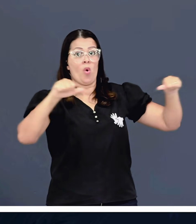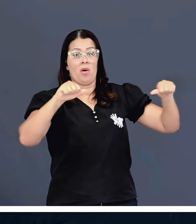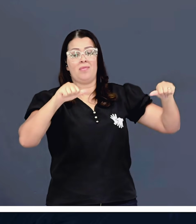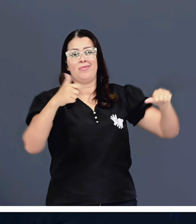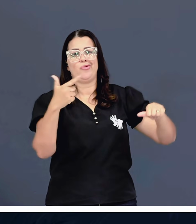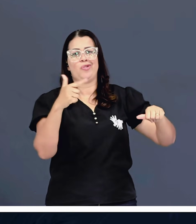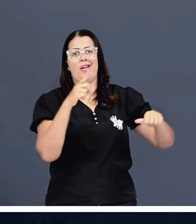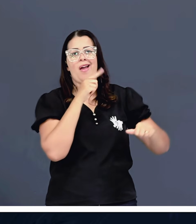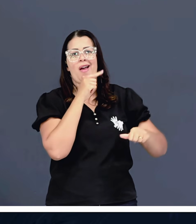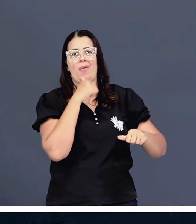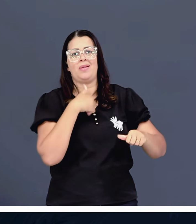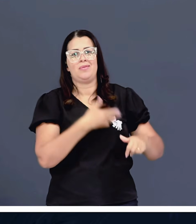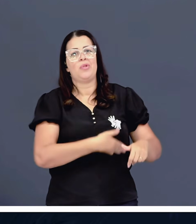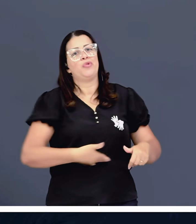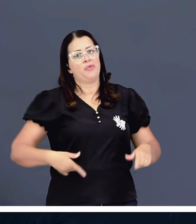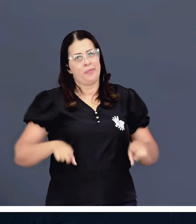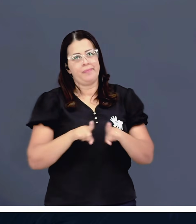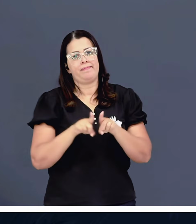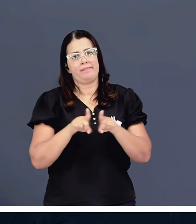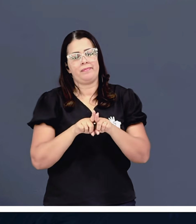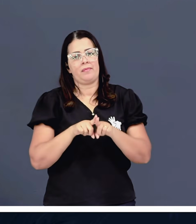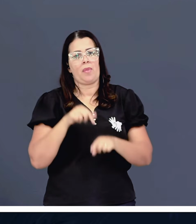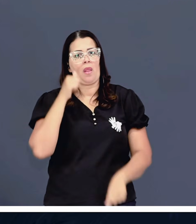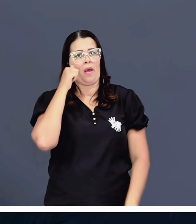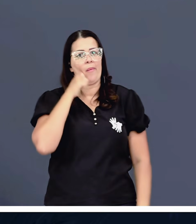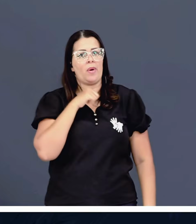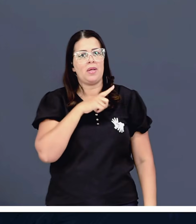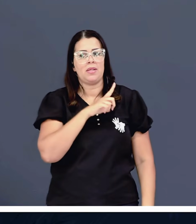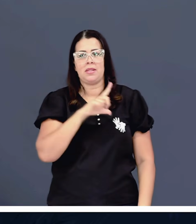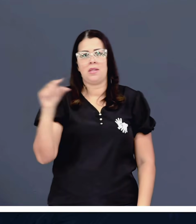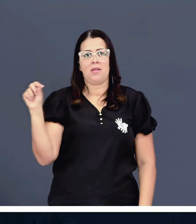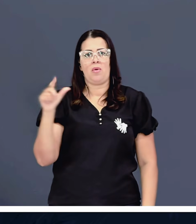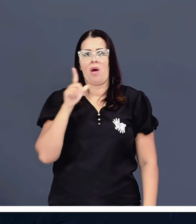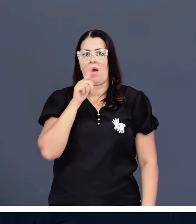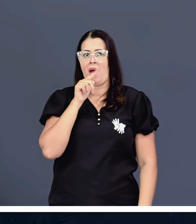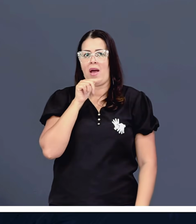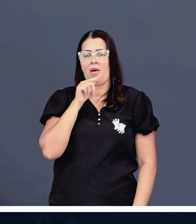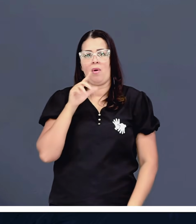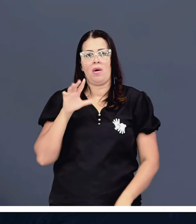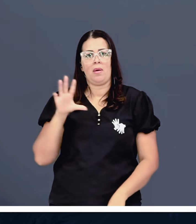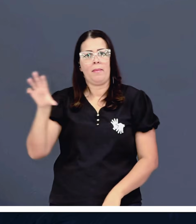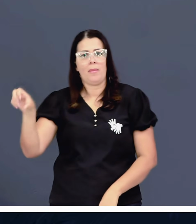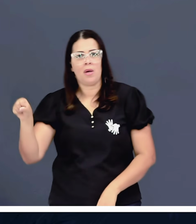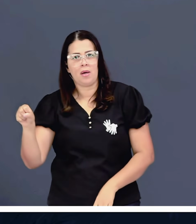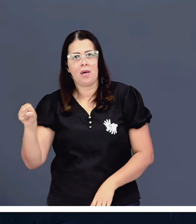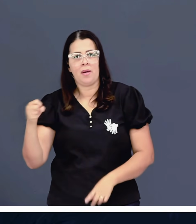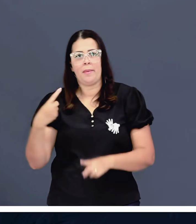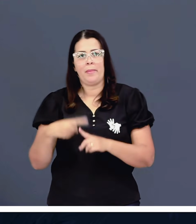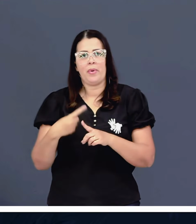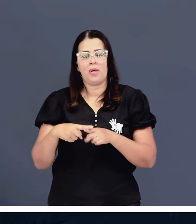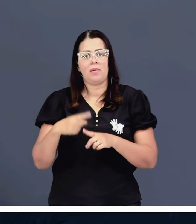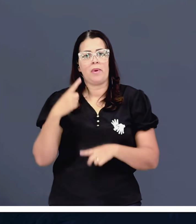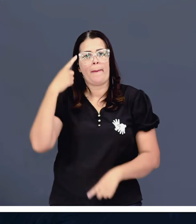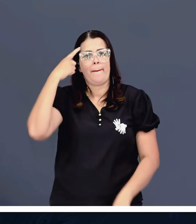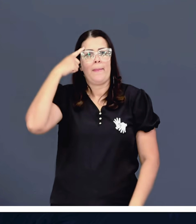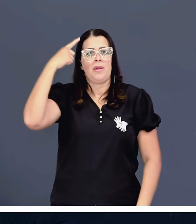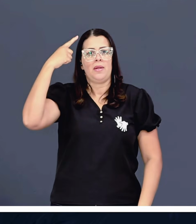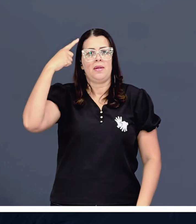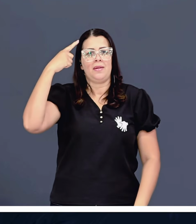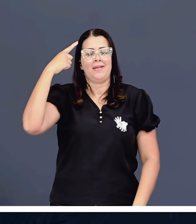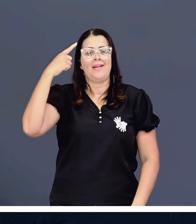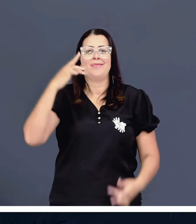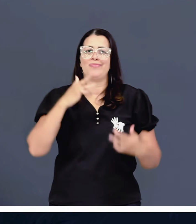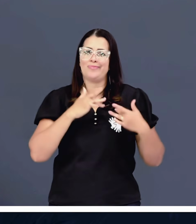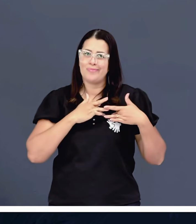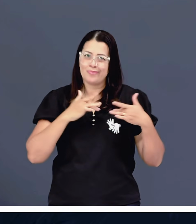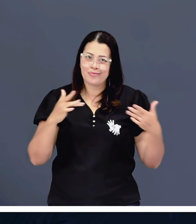escassez de água, e ele também estava faminto. Então a mulher está saindo para pegar água exatamente pela sua mentalidade